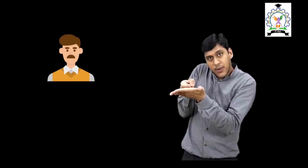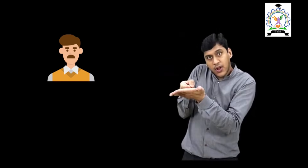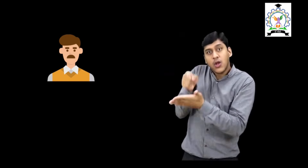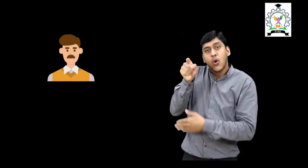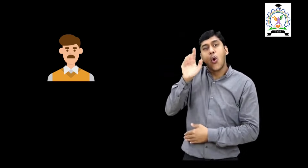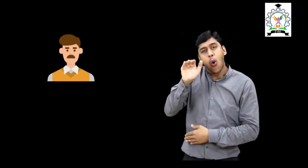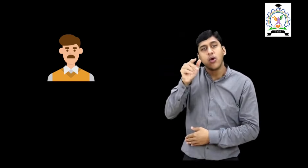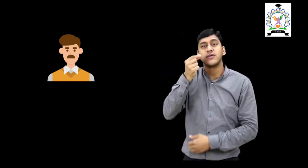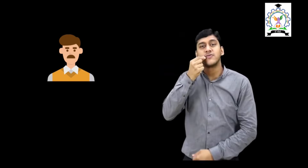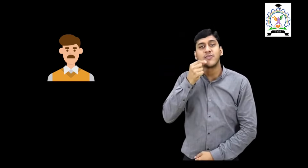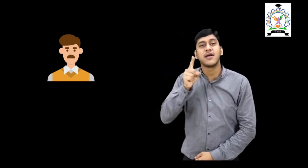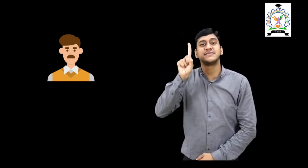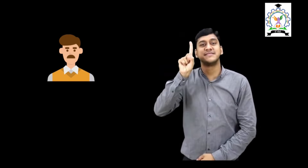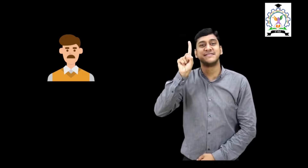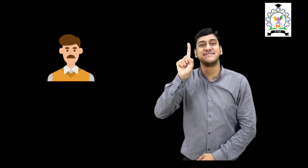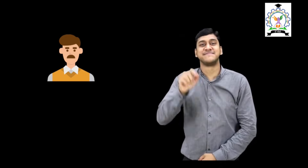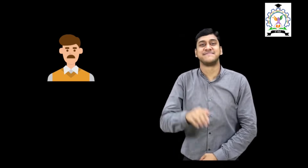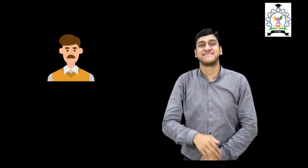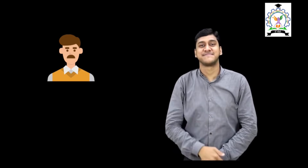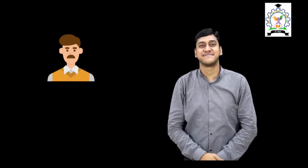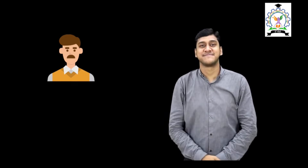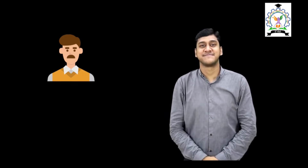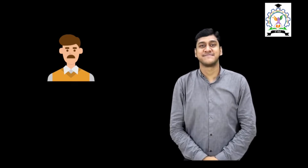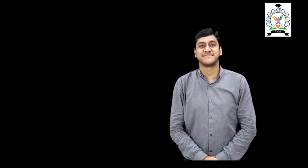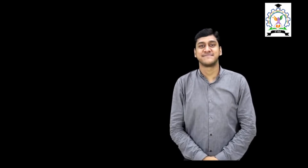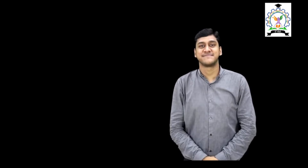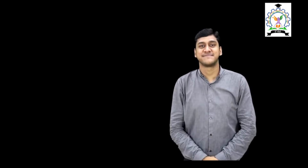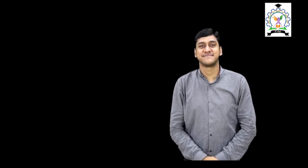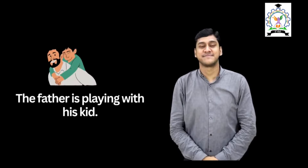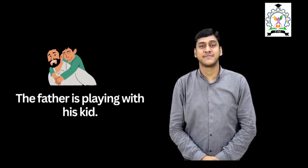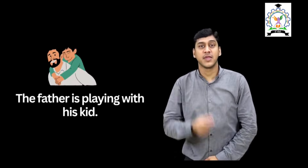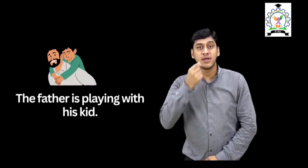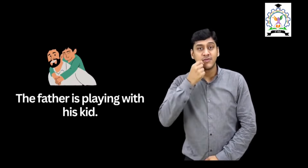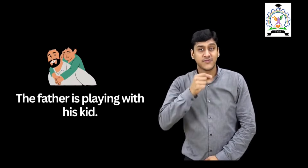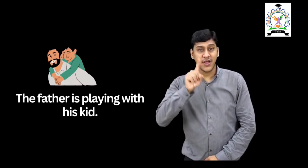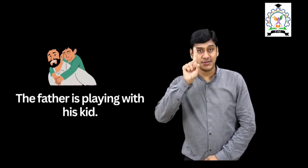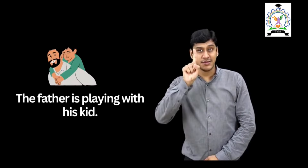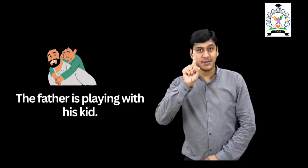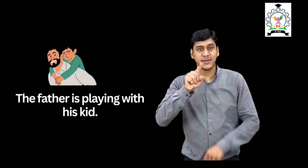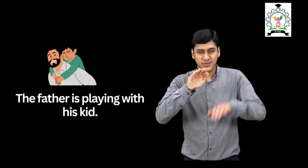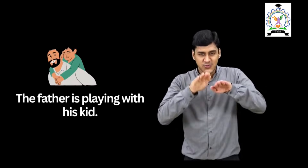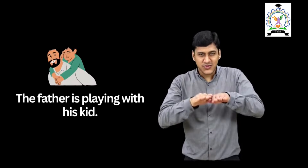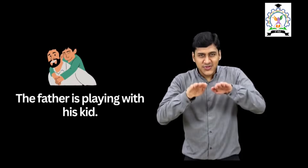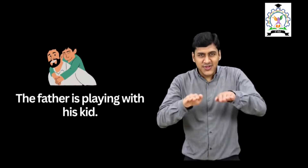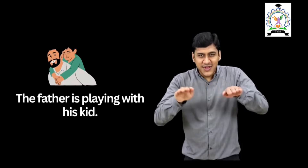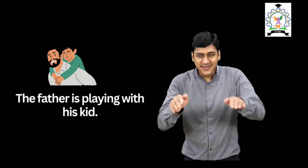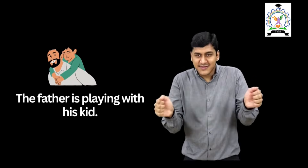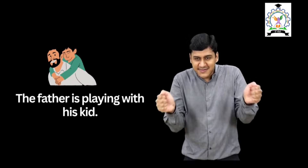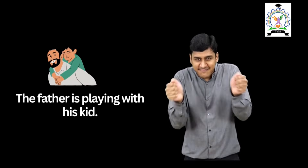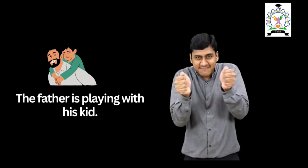और वे हमसे बड़े होते हैं। हम उन्हें सम्मान देने के लिए इस प्रकार संकेत करते हैं। पिता अपने बच्चों के साथ